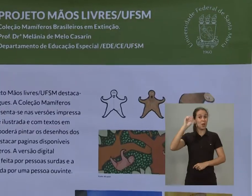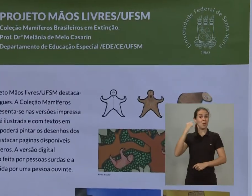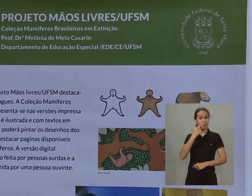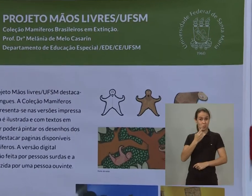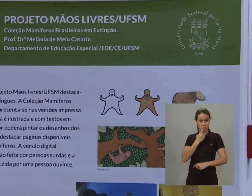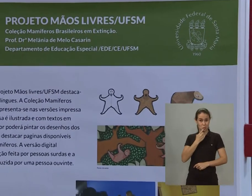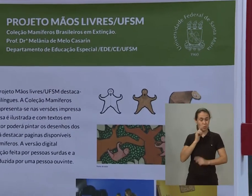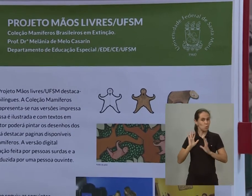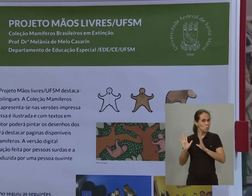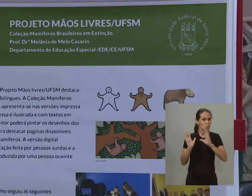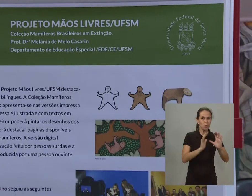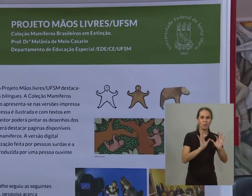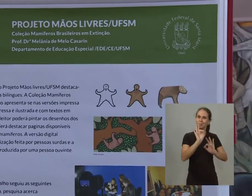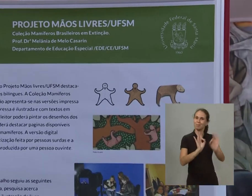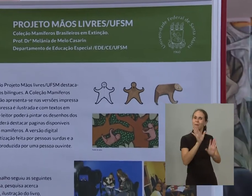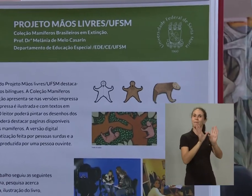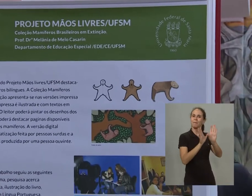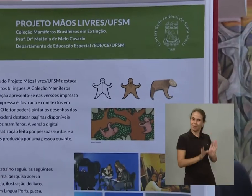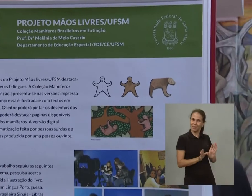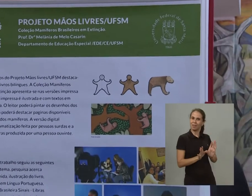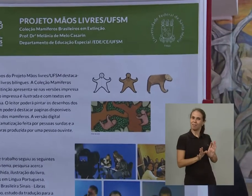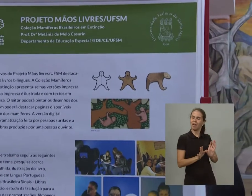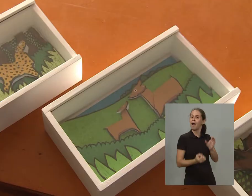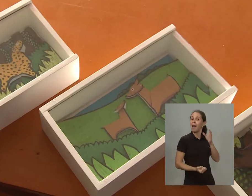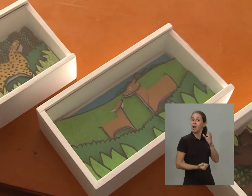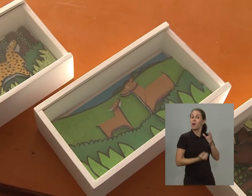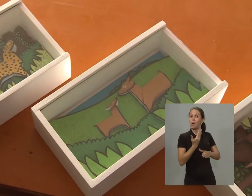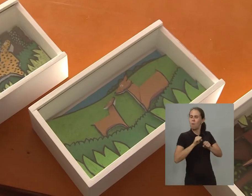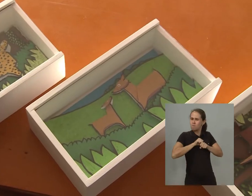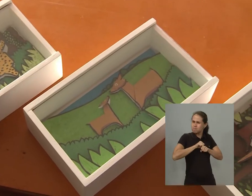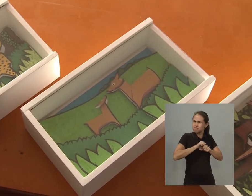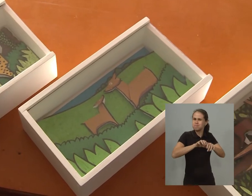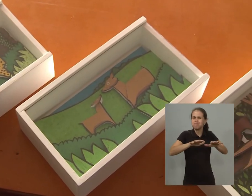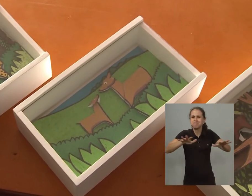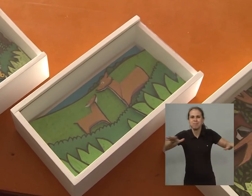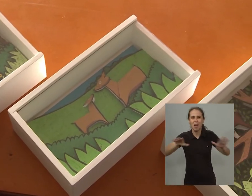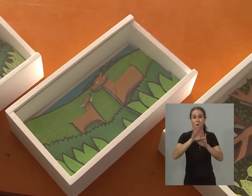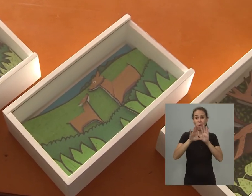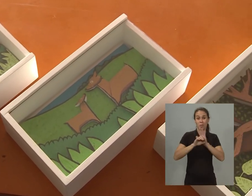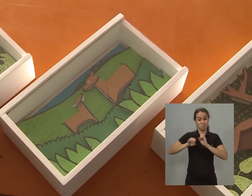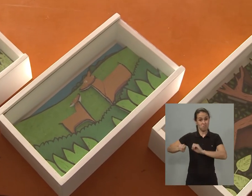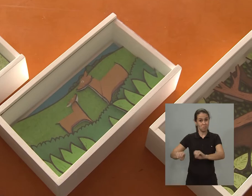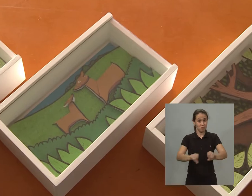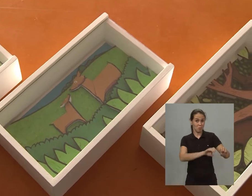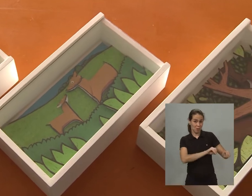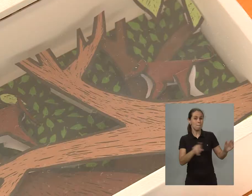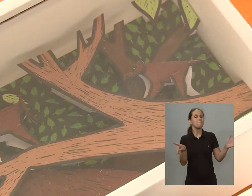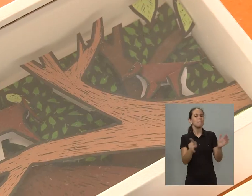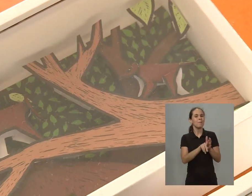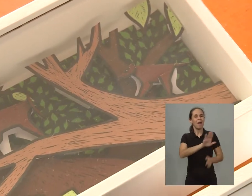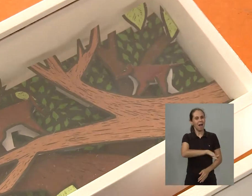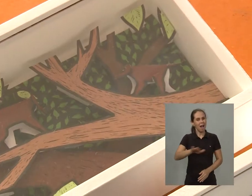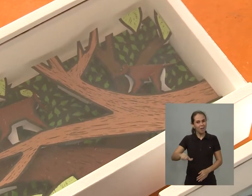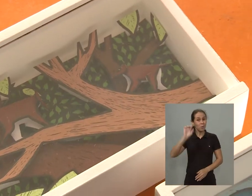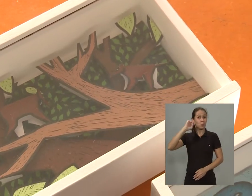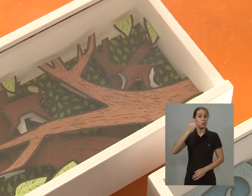Todas as atividades integram o projeto Mãos Livres, criado para produzir e disseminar conteúdos educativos para alunos surdos e